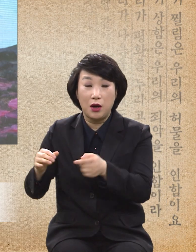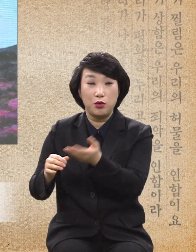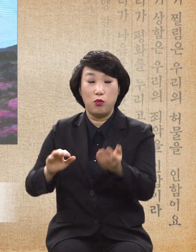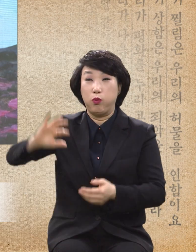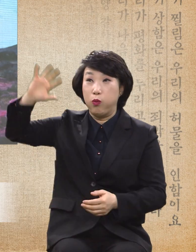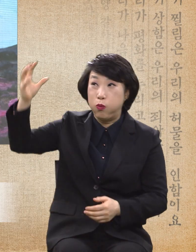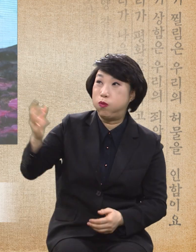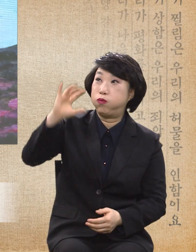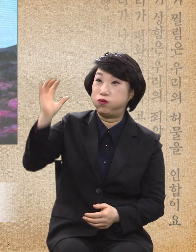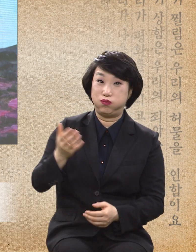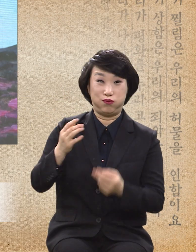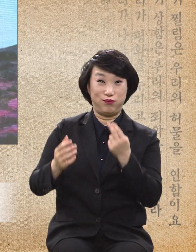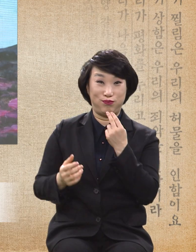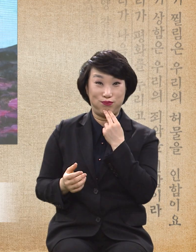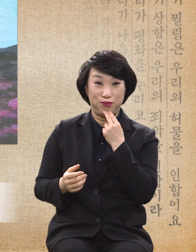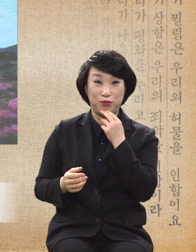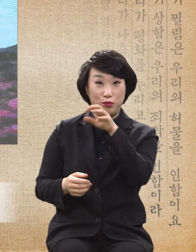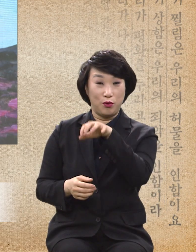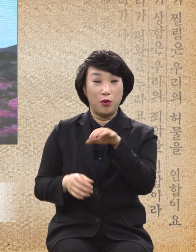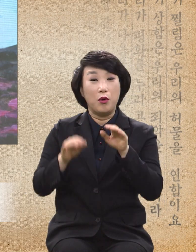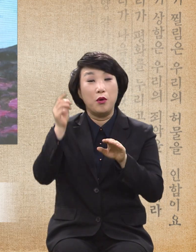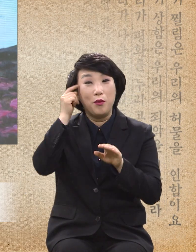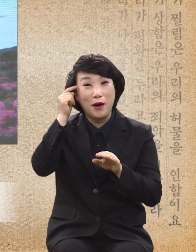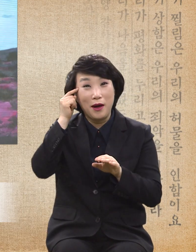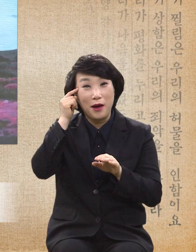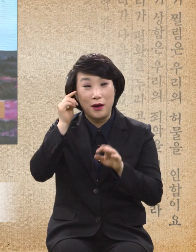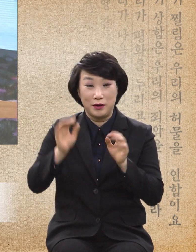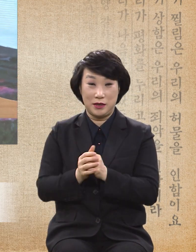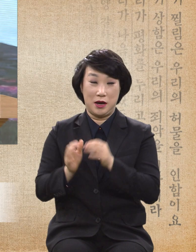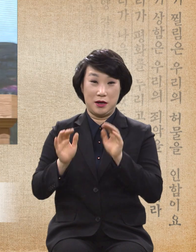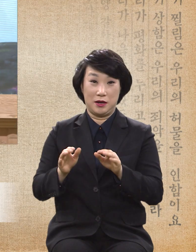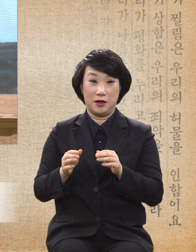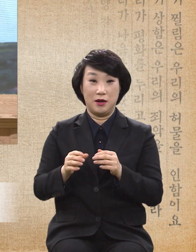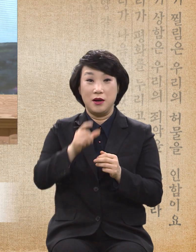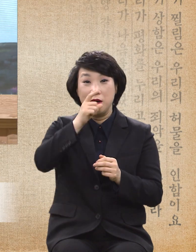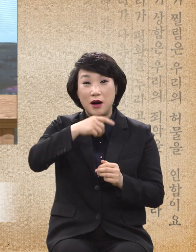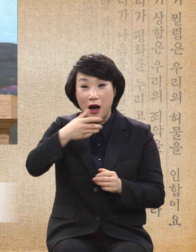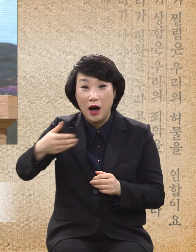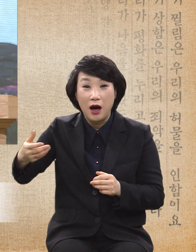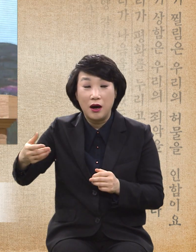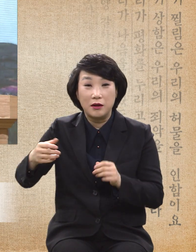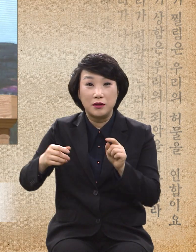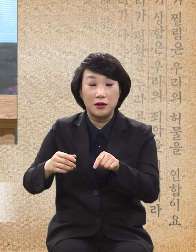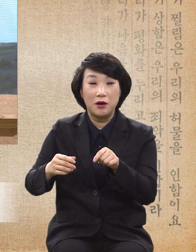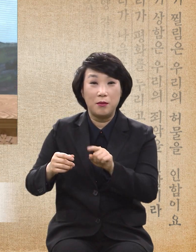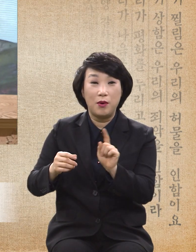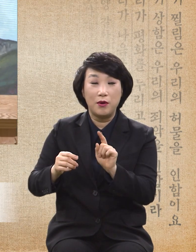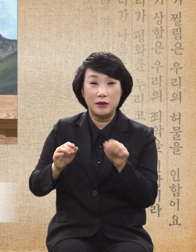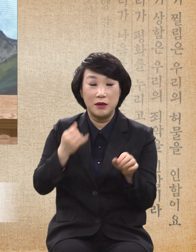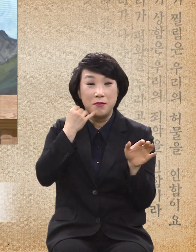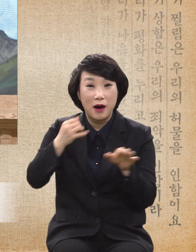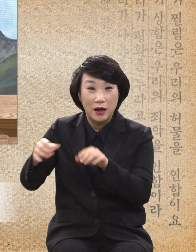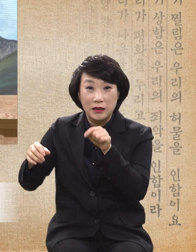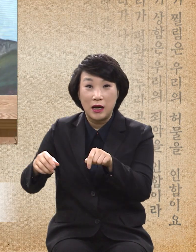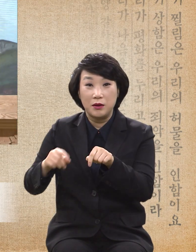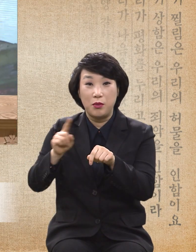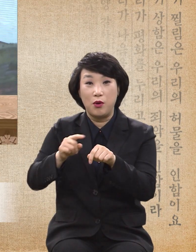광풍이 일어날 수가 없어요. 왜? 디귿자로 이렇게